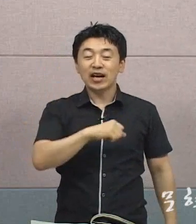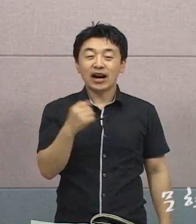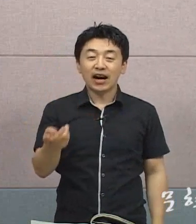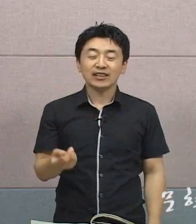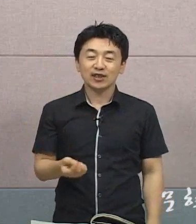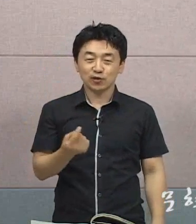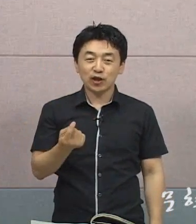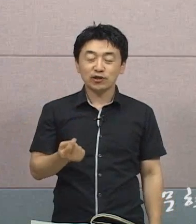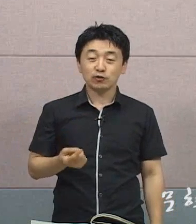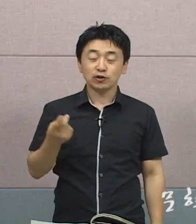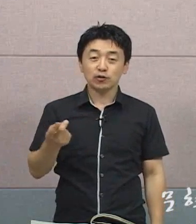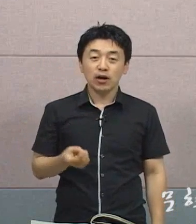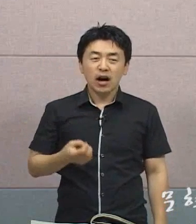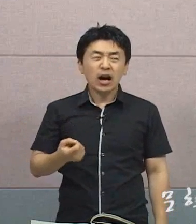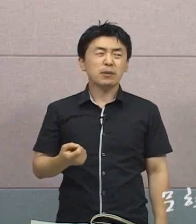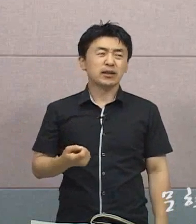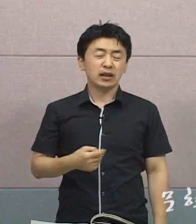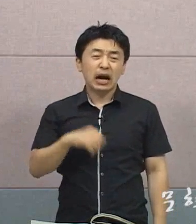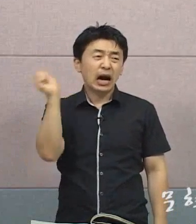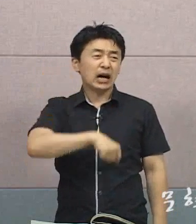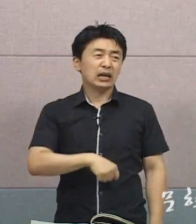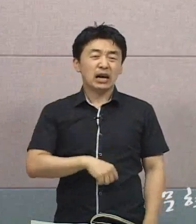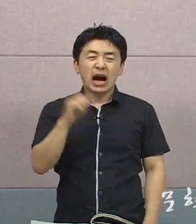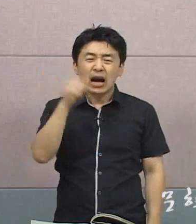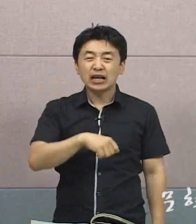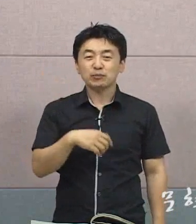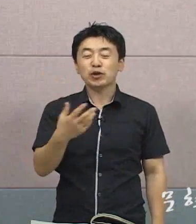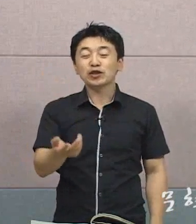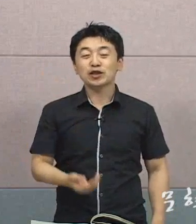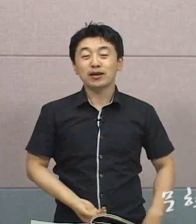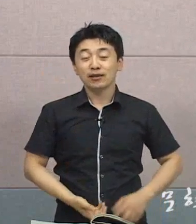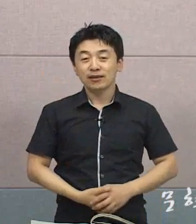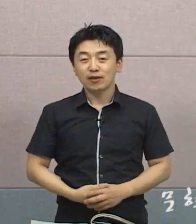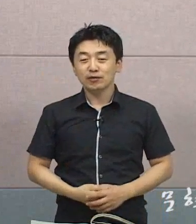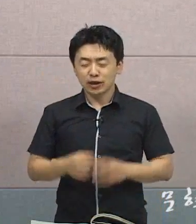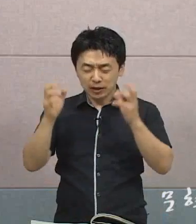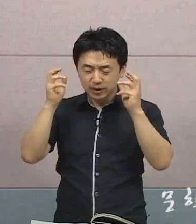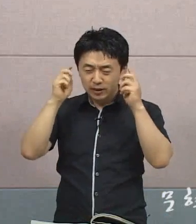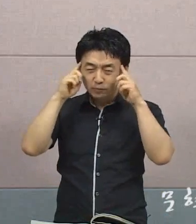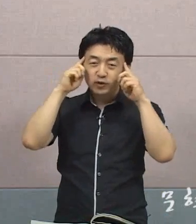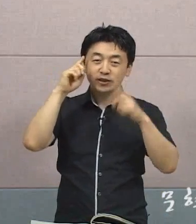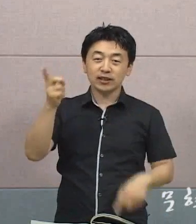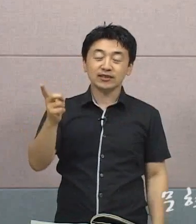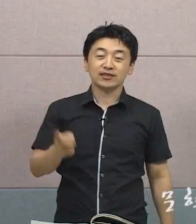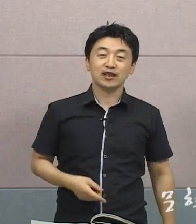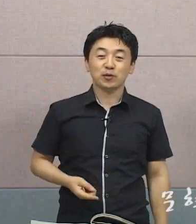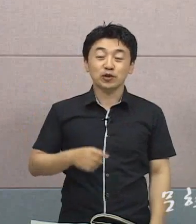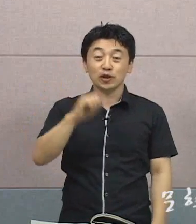알았다도 사용을 하고요. 그리고, 맞다. 뭐 이런 느낌의, 내가 갑자기 문득 생각났을 때 뭐 그런 거에도